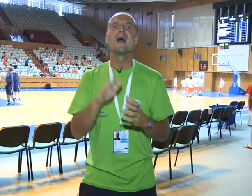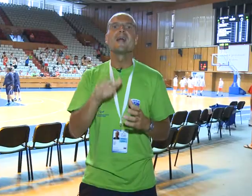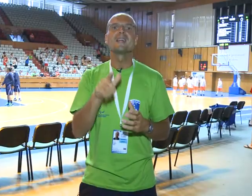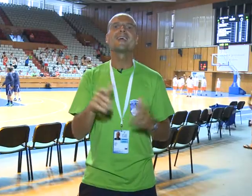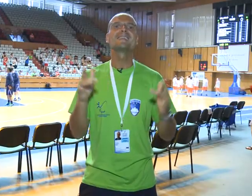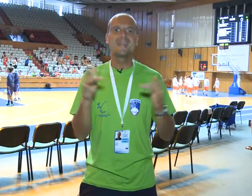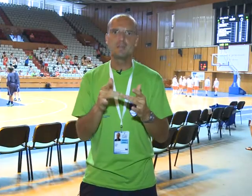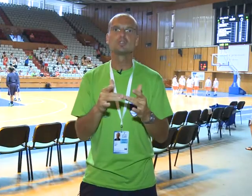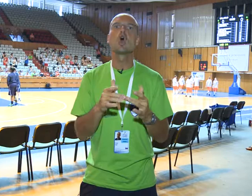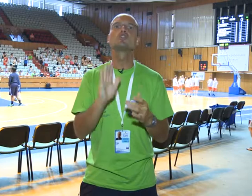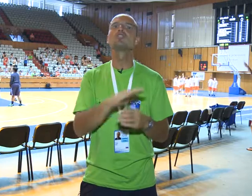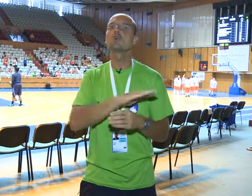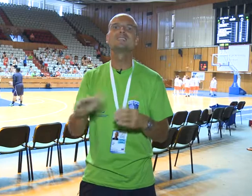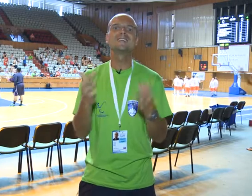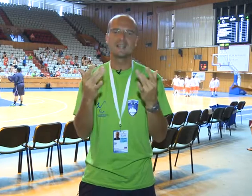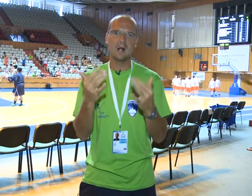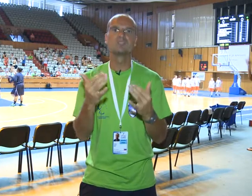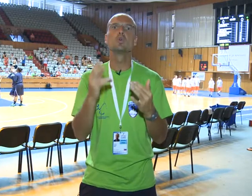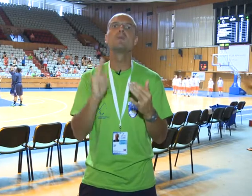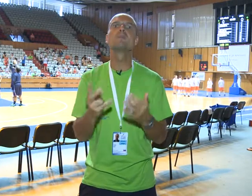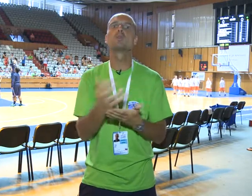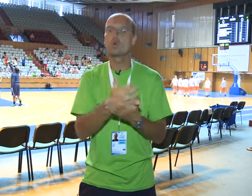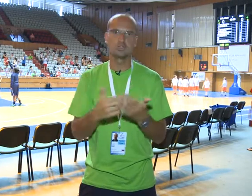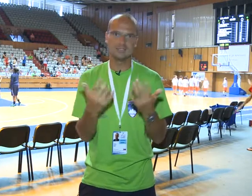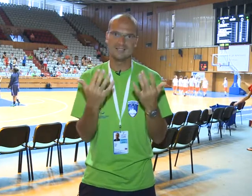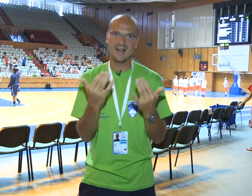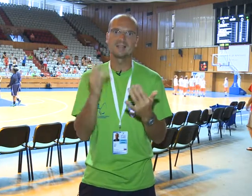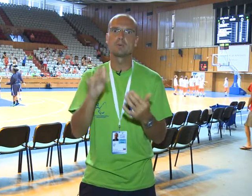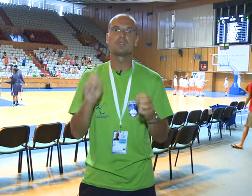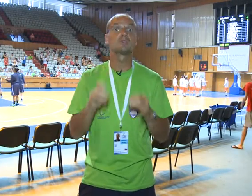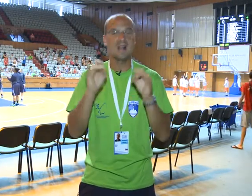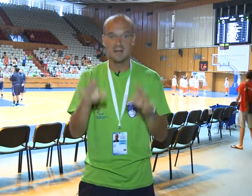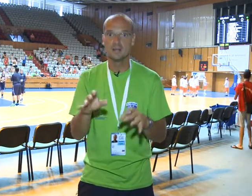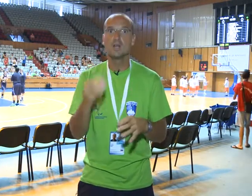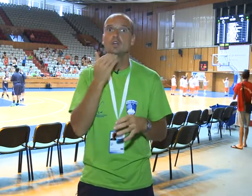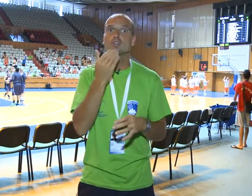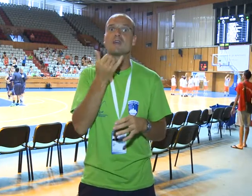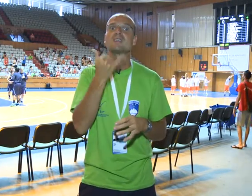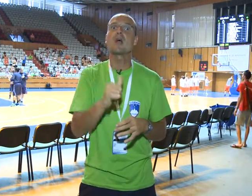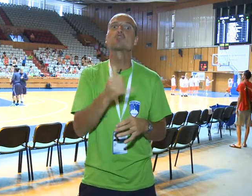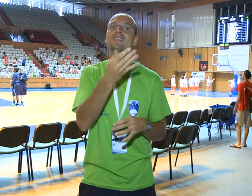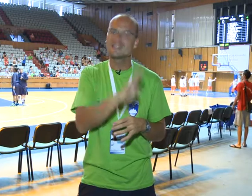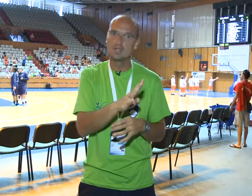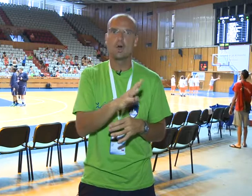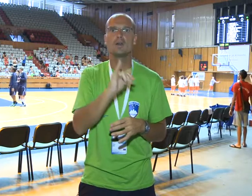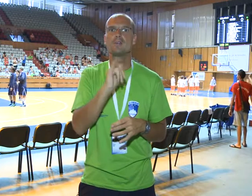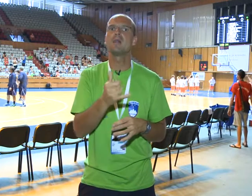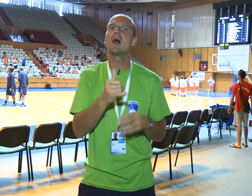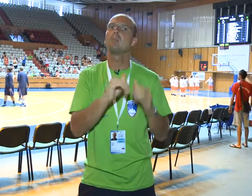Na tej tekmi so čisto vsi igralci dobili priložnost igrati proti Avstraliji. Skoraj vsako četrtino je bila